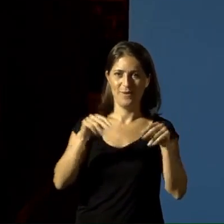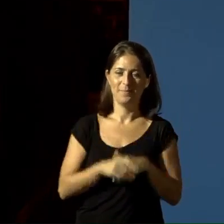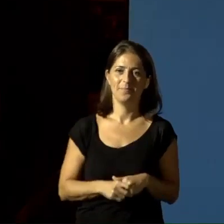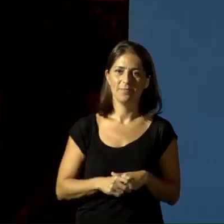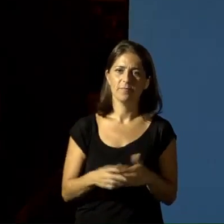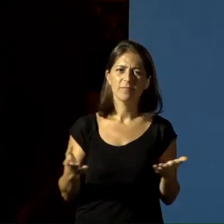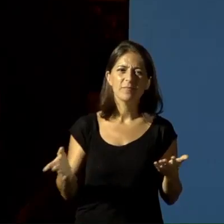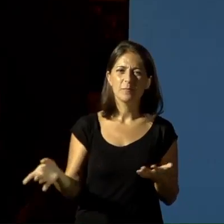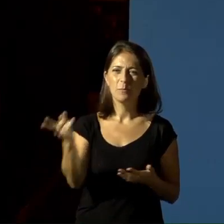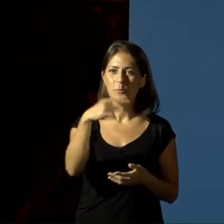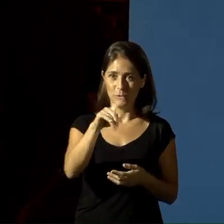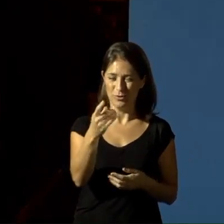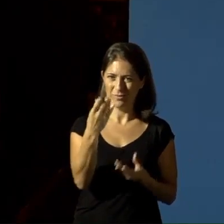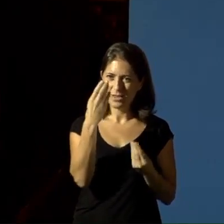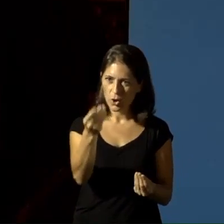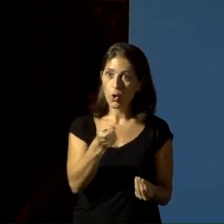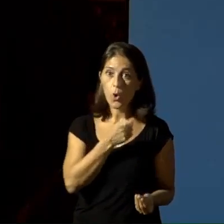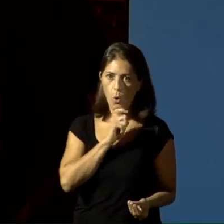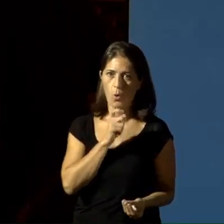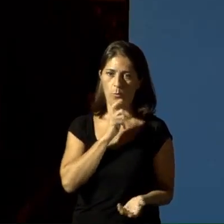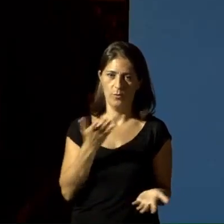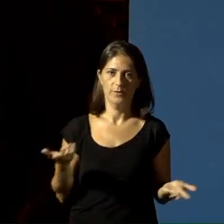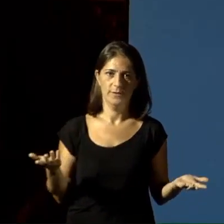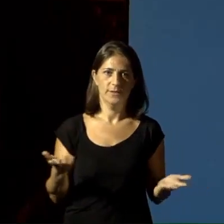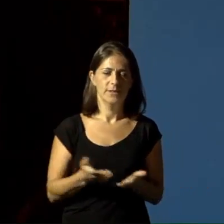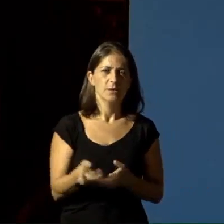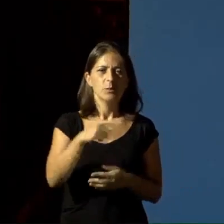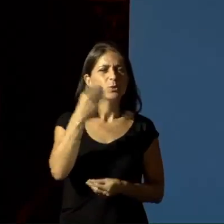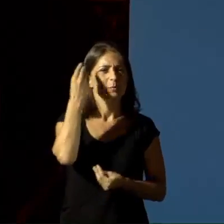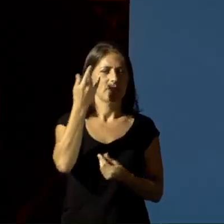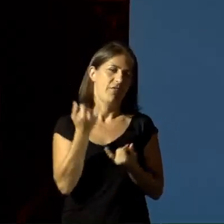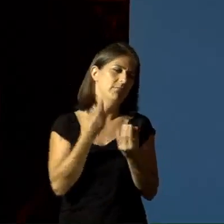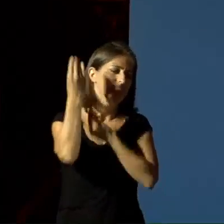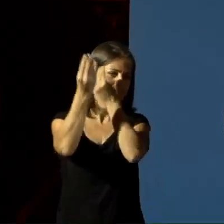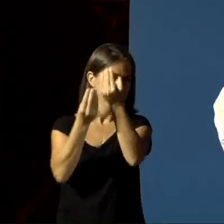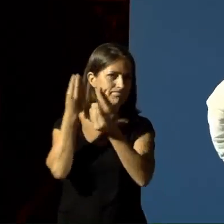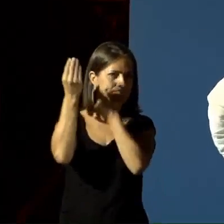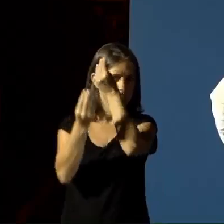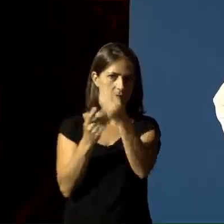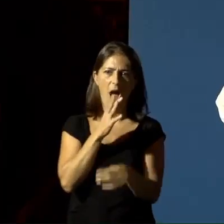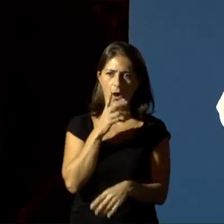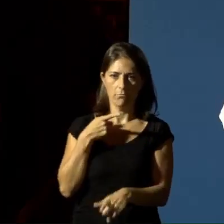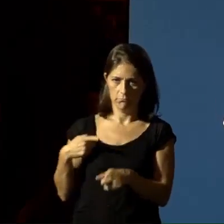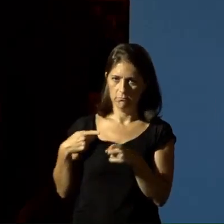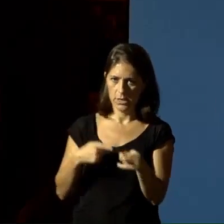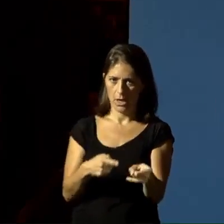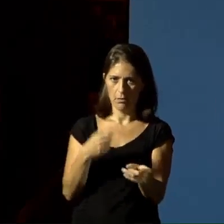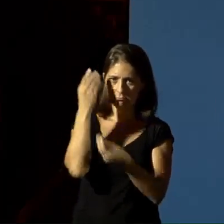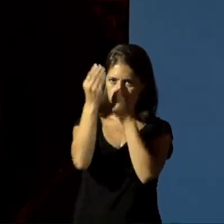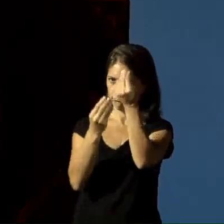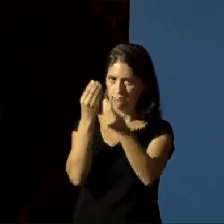Como podedes comprender? Botade a ollada atrás. Facede unha reflexión. Estamos en guerra. Hai que